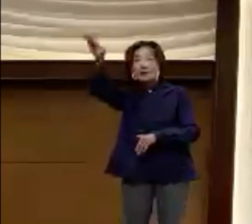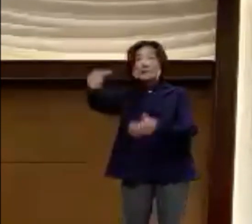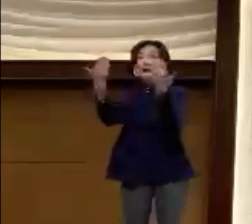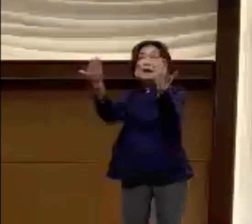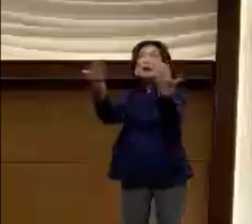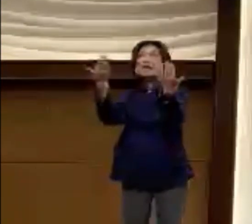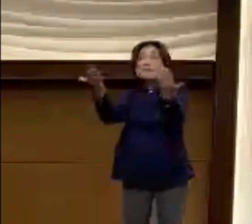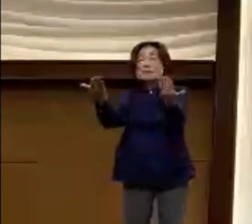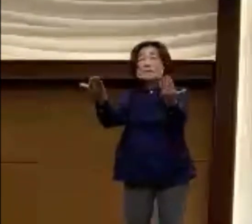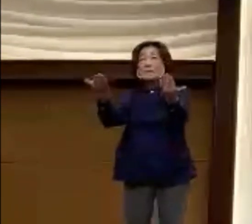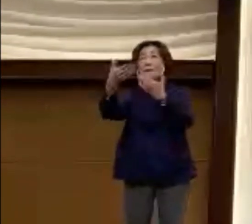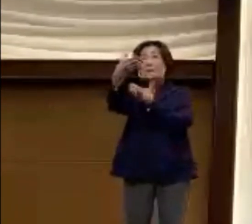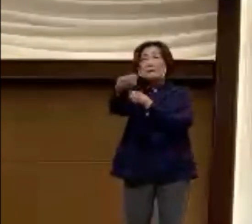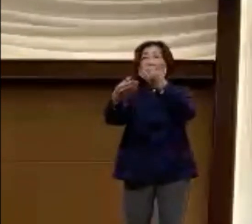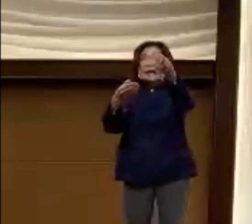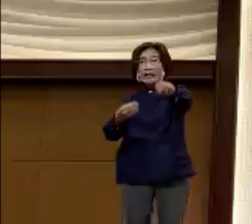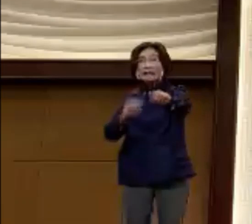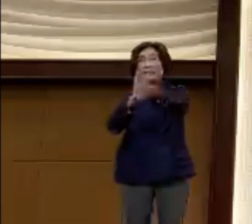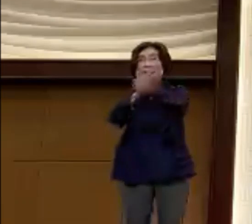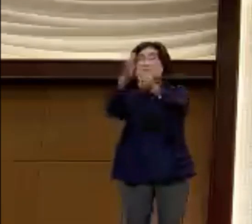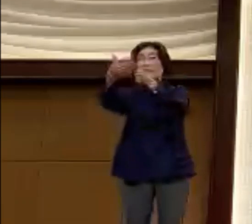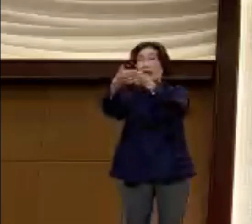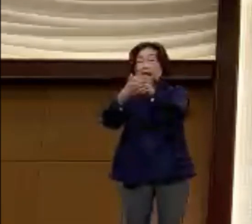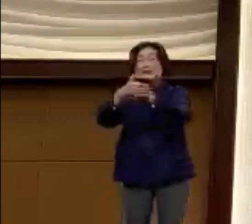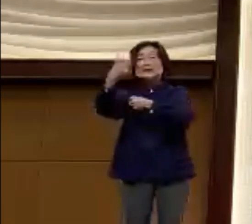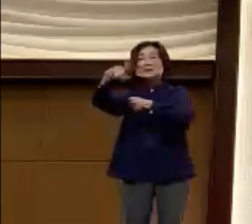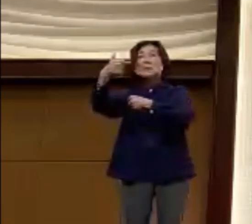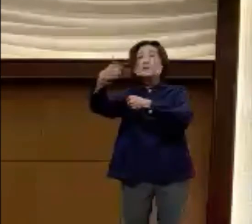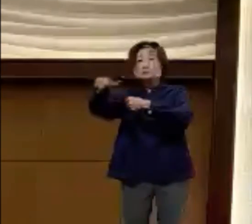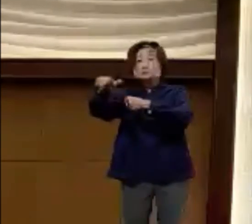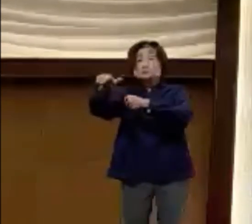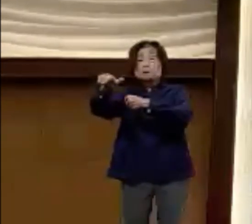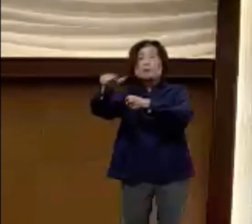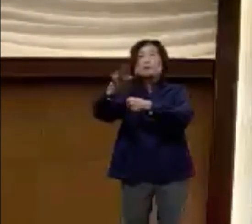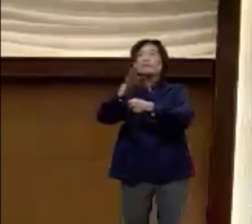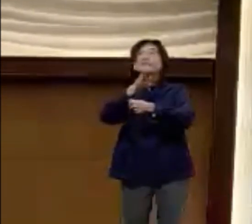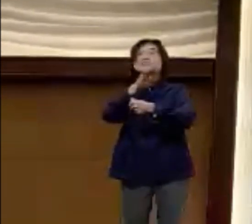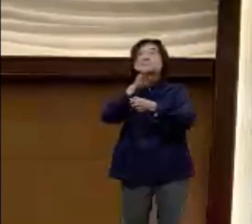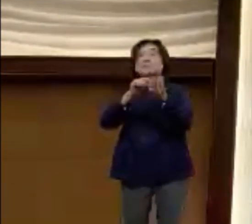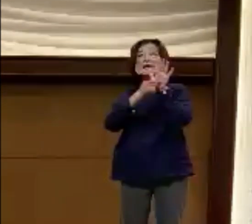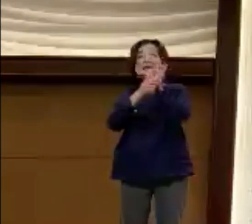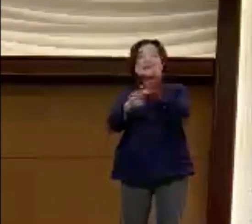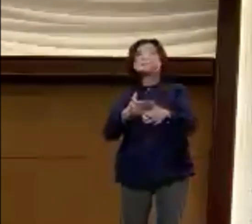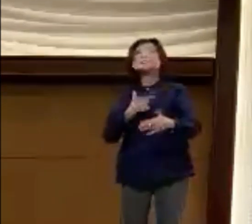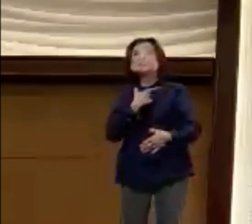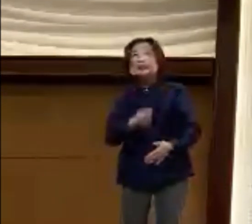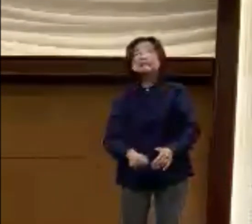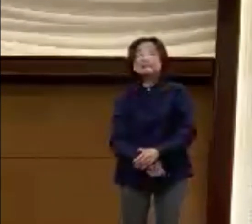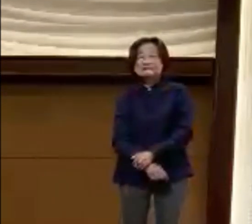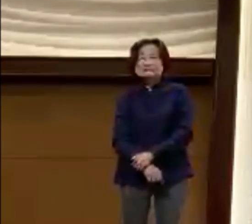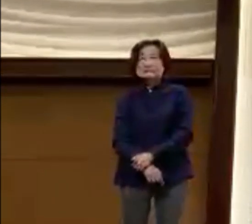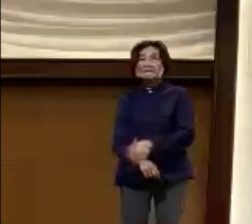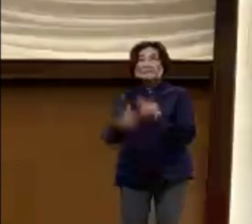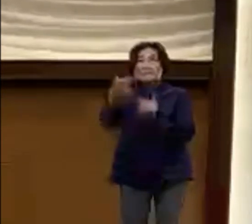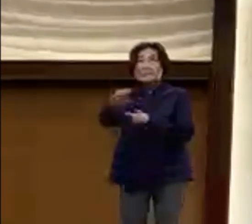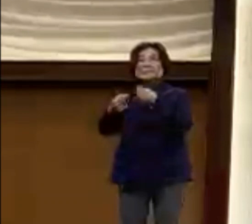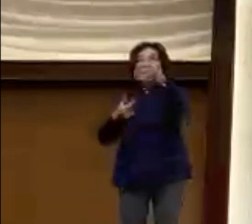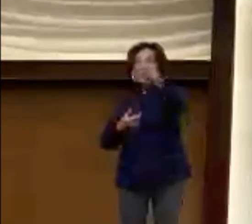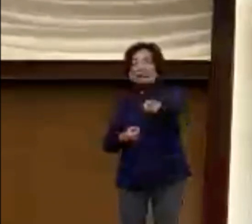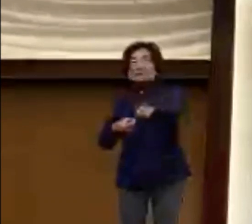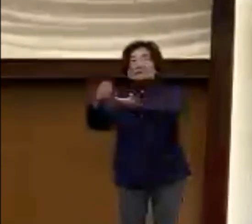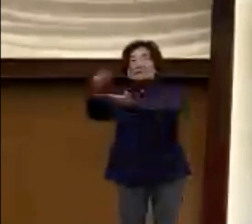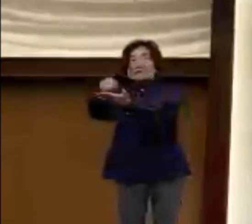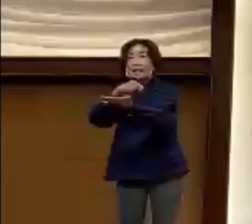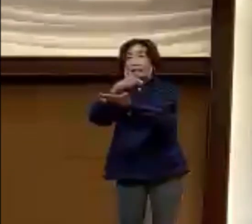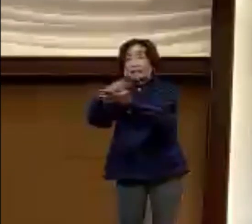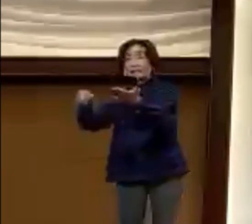学校ということで、お互いが支え合う、そういう教育を実現しました。蹴落とす教育ではなくて、お互いを解決し合